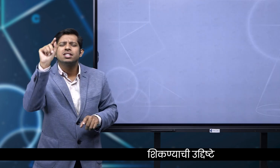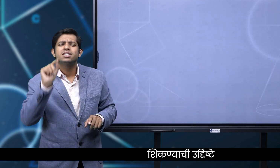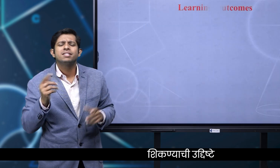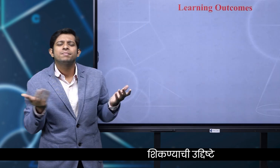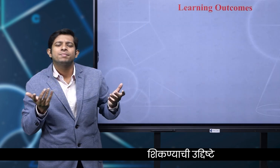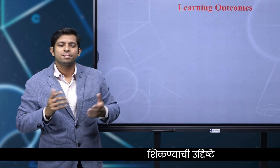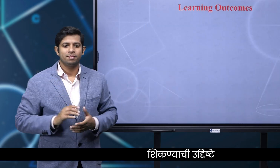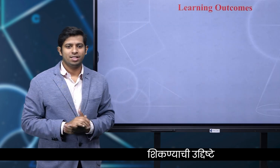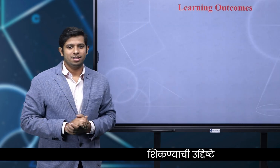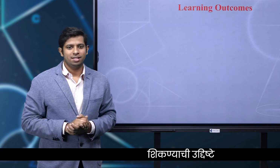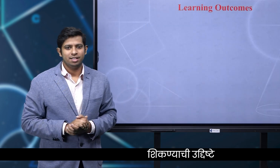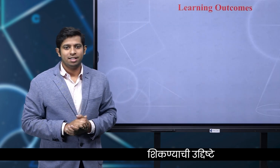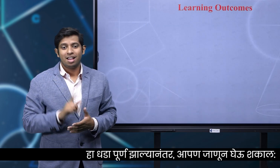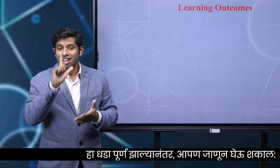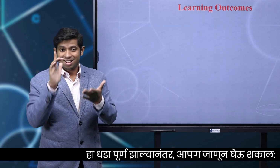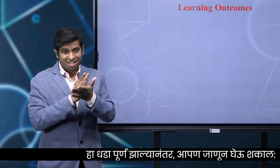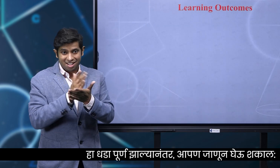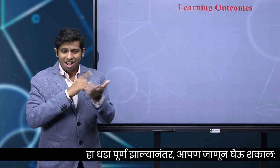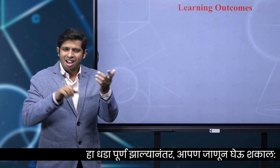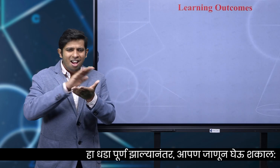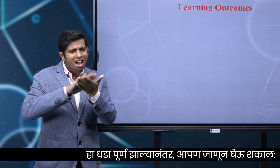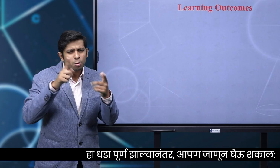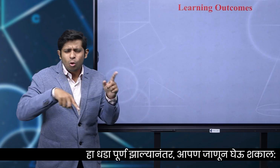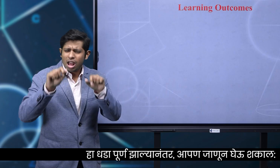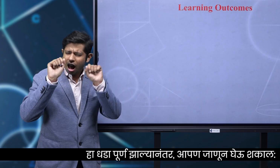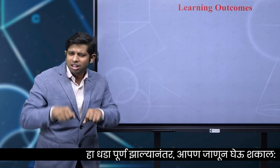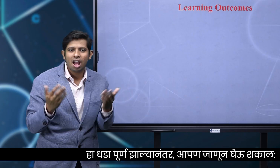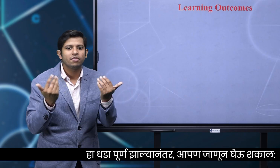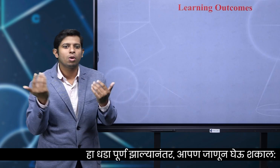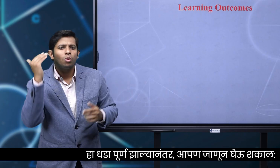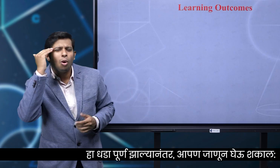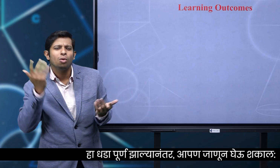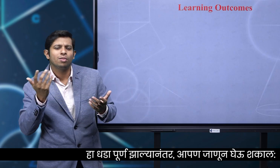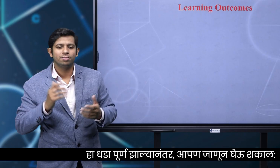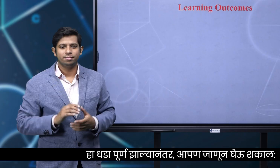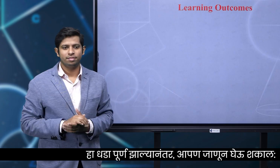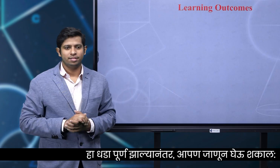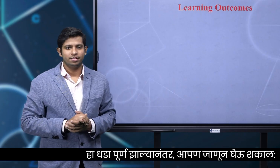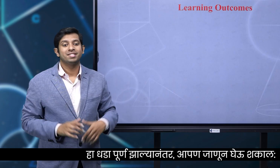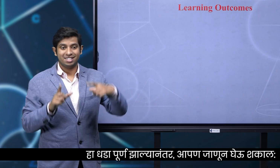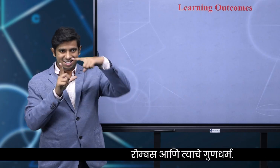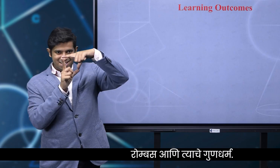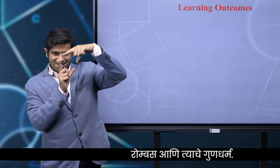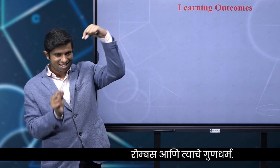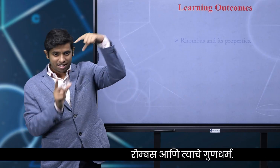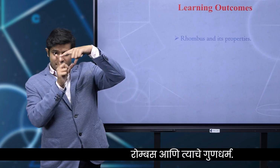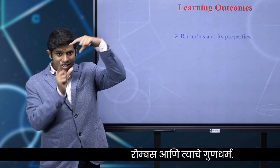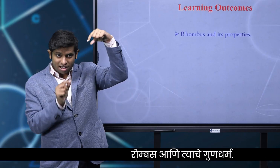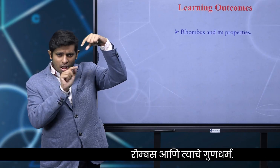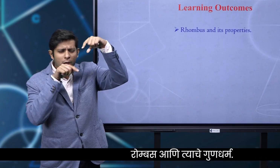शिकण्याची उद्दिष्टे संपादन. हा धडा पूर्ण झाल्यानंतर आपण जाणून घेऊ शकाल रोम्बस आणि